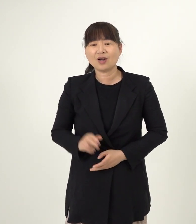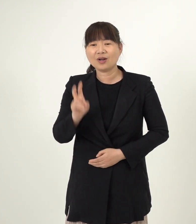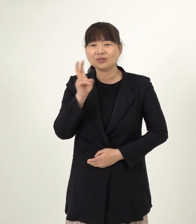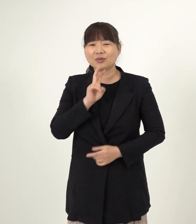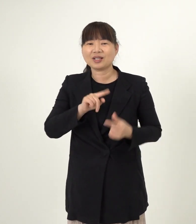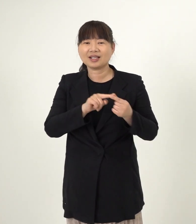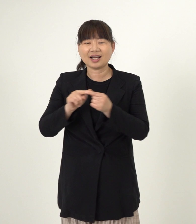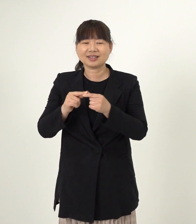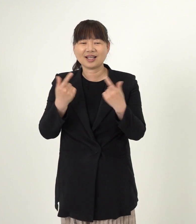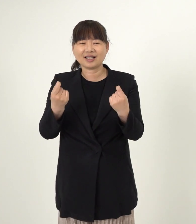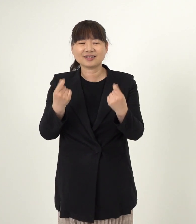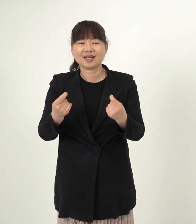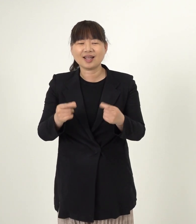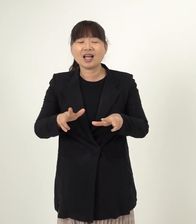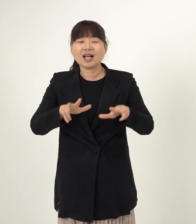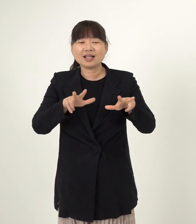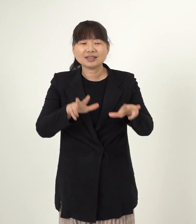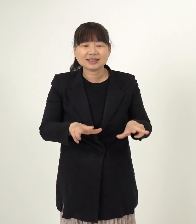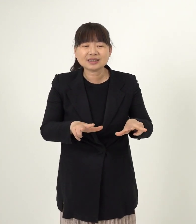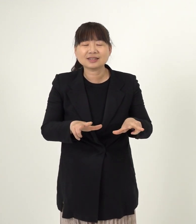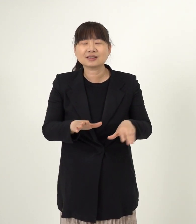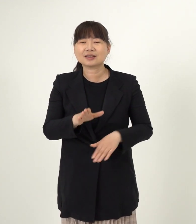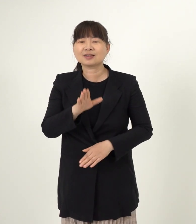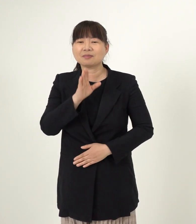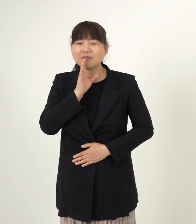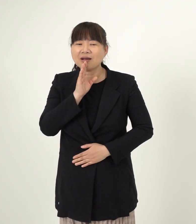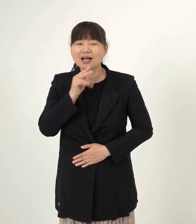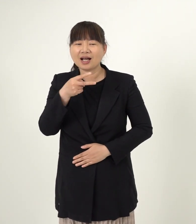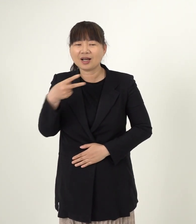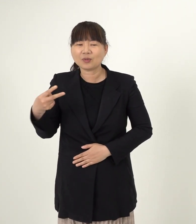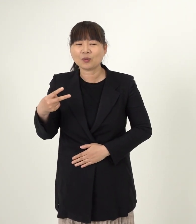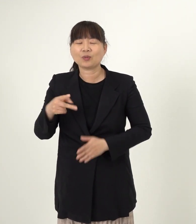같죠? 예, 지금 바로 이 순간.